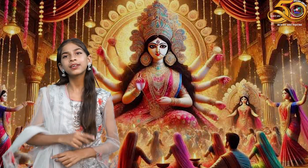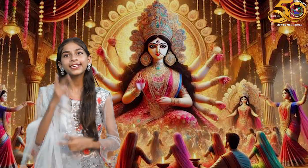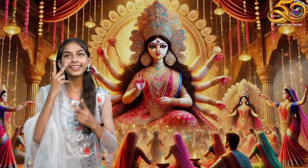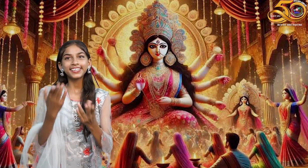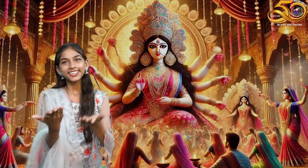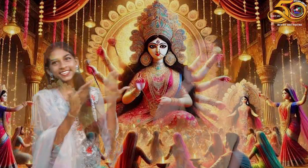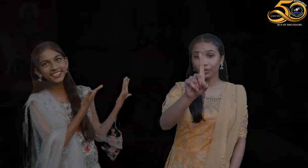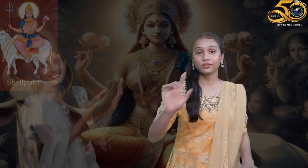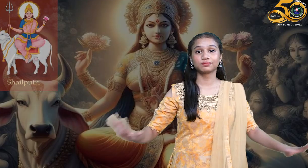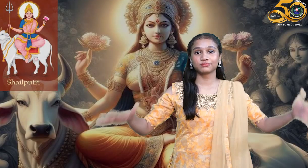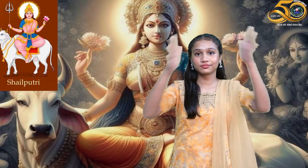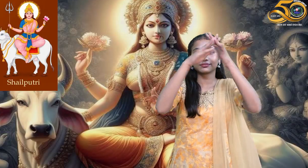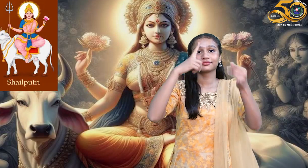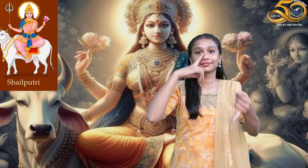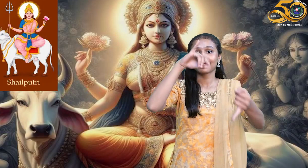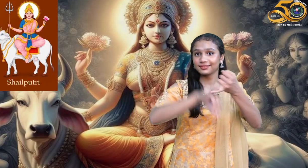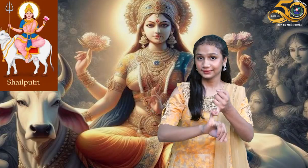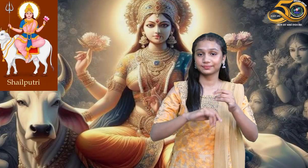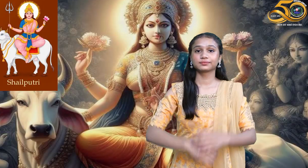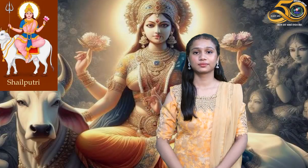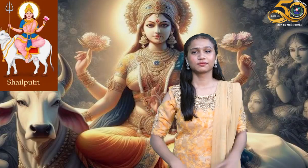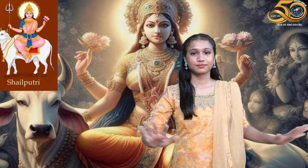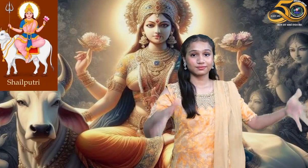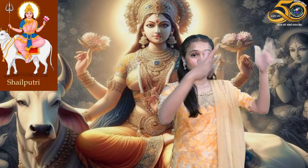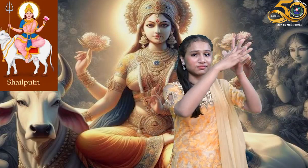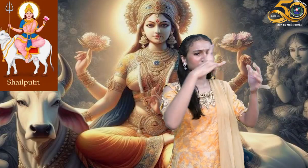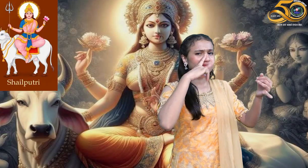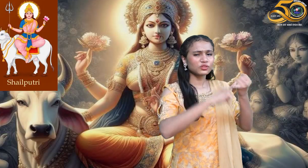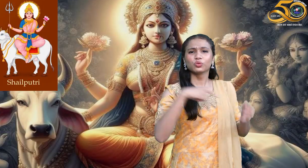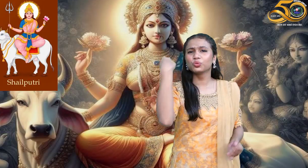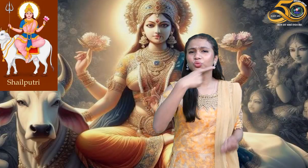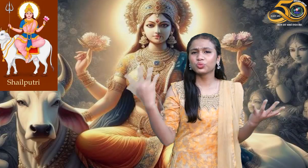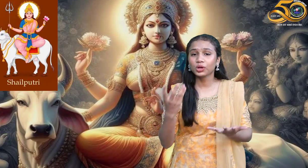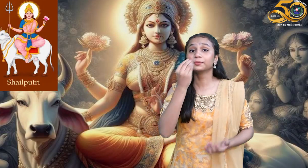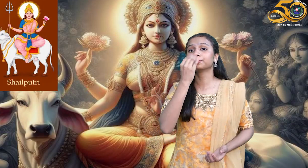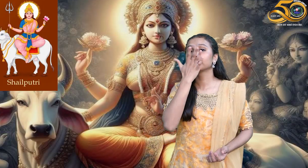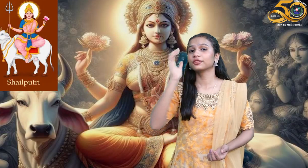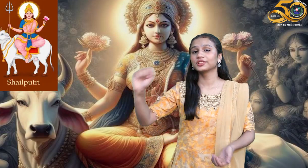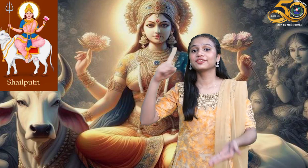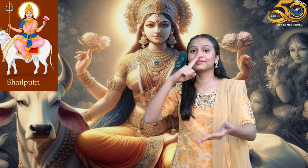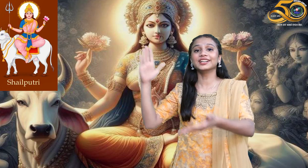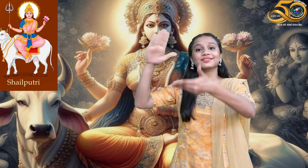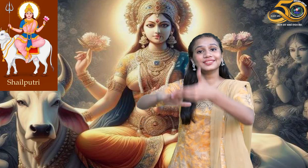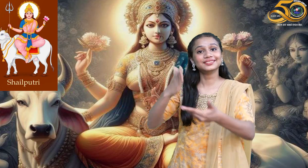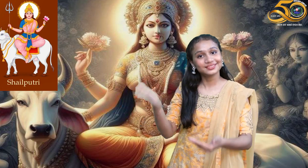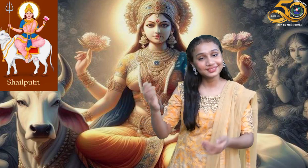हैं नवरात्री का पहला दिन माशेल पुत्री को समर्पित है माशेल पुत्री भगवान शिव की पत्नी है